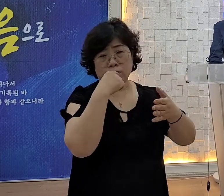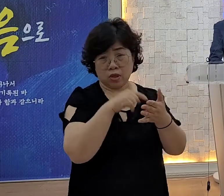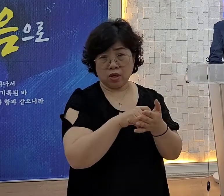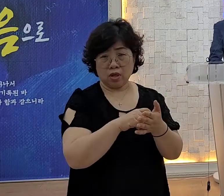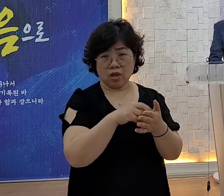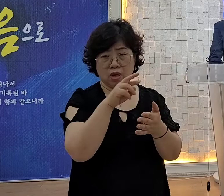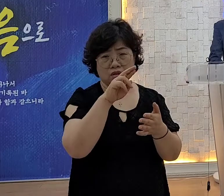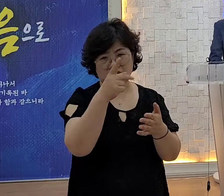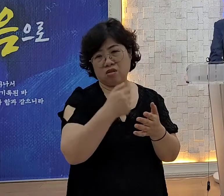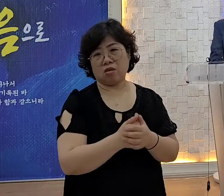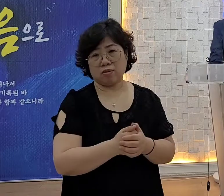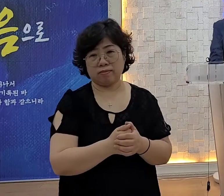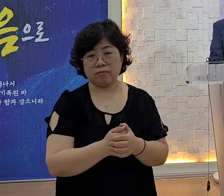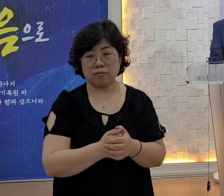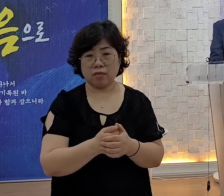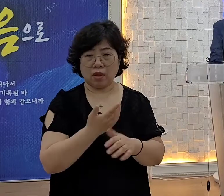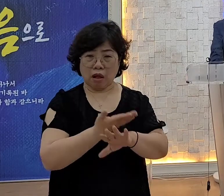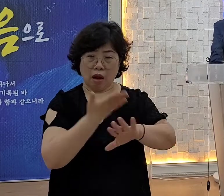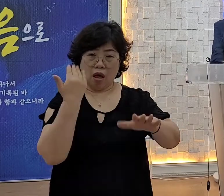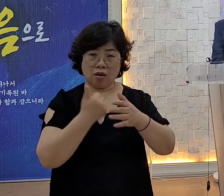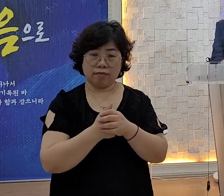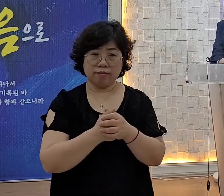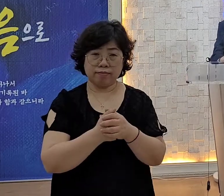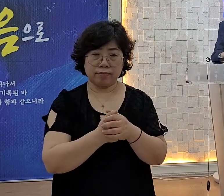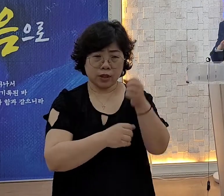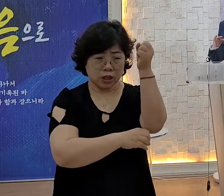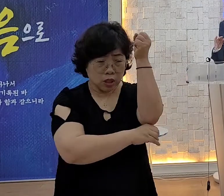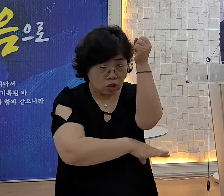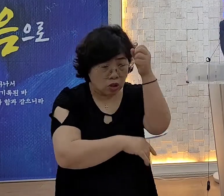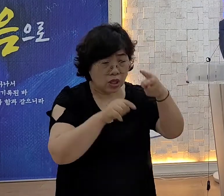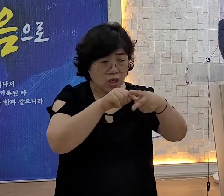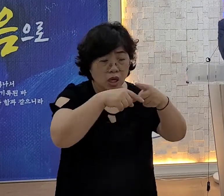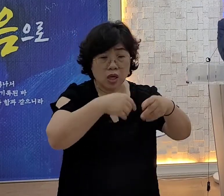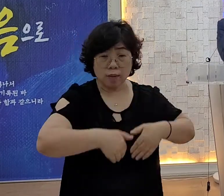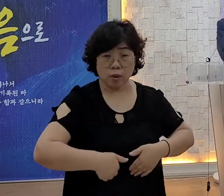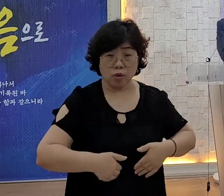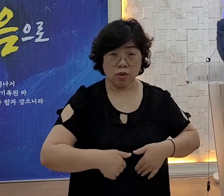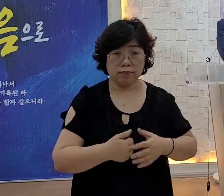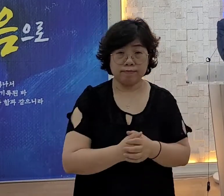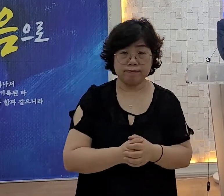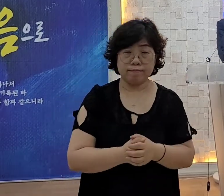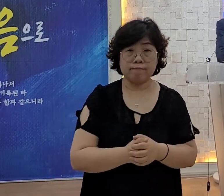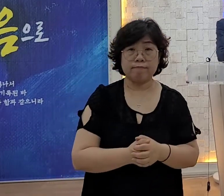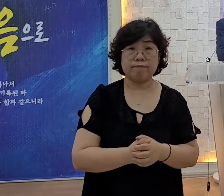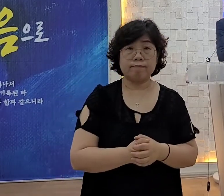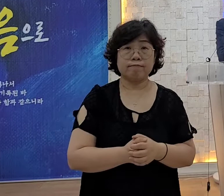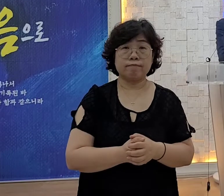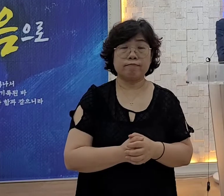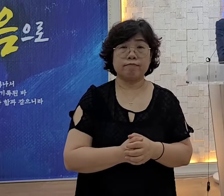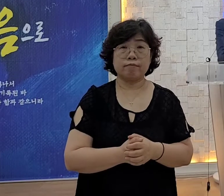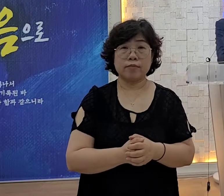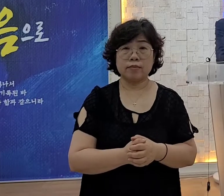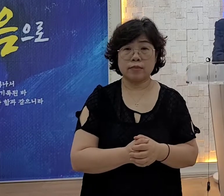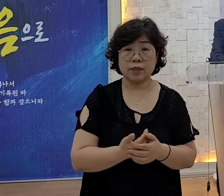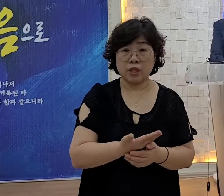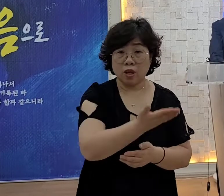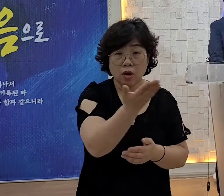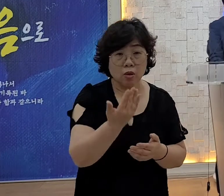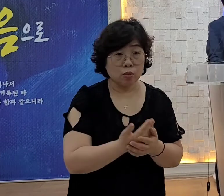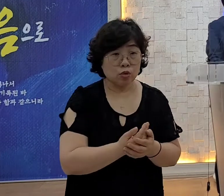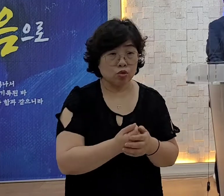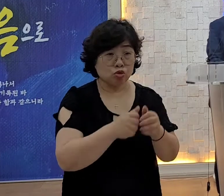여러분 근원을 잘 이해하셔요. 근원을. 자 이게 어디까지 가냐면 여러분 우상을